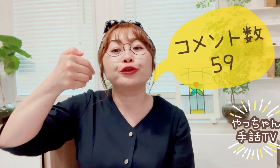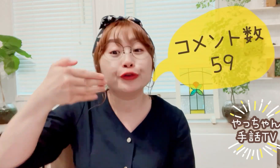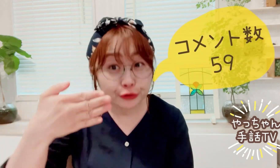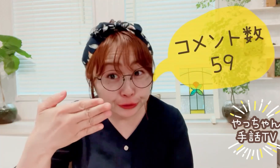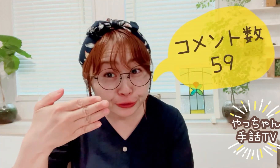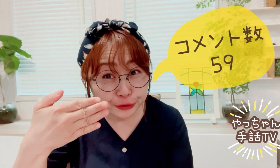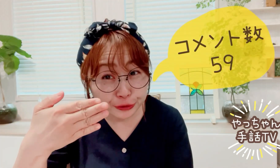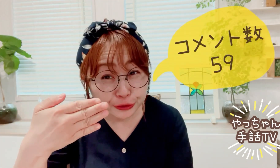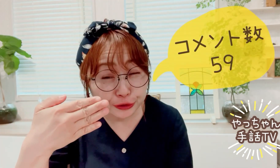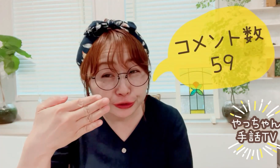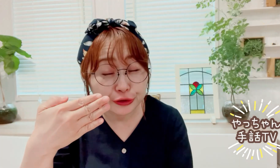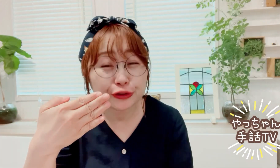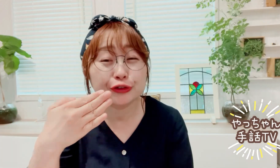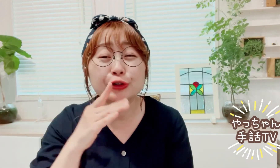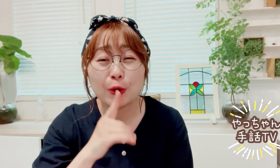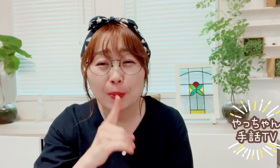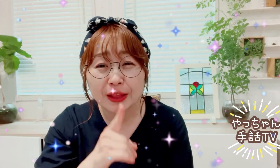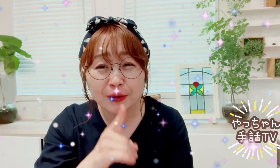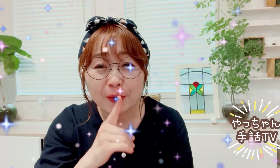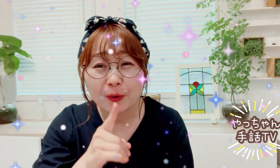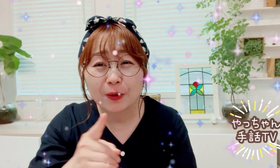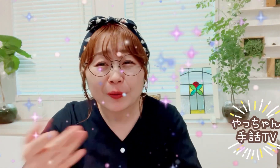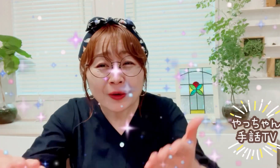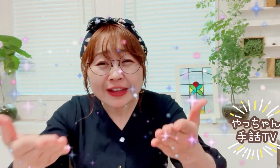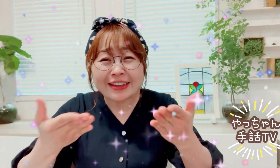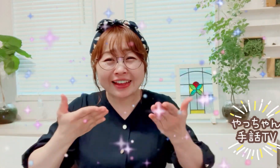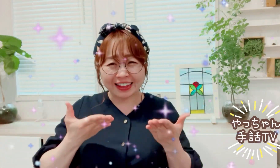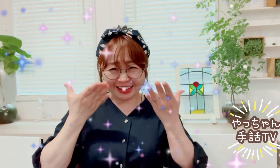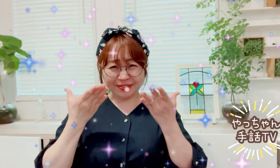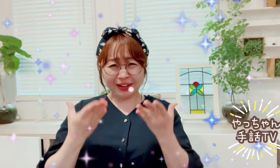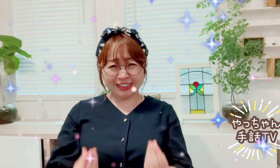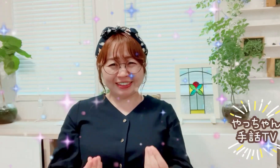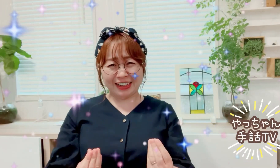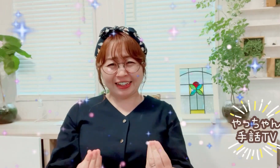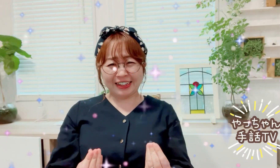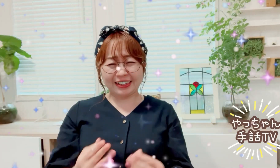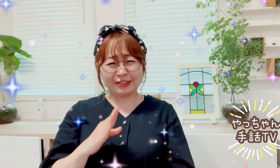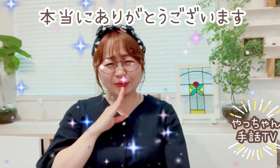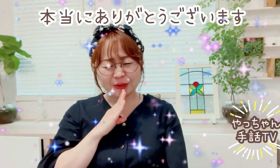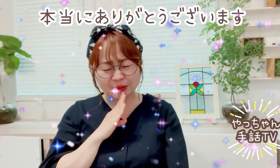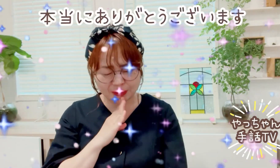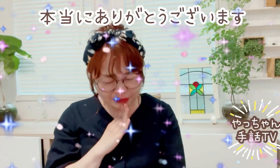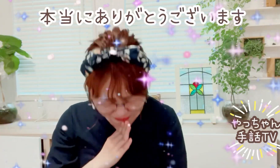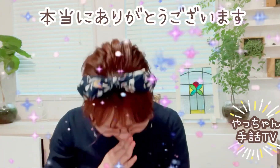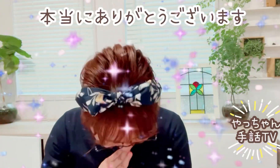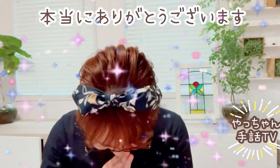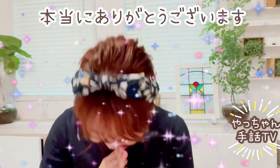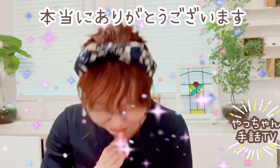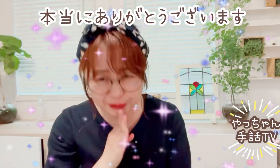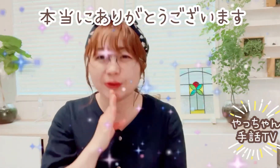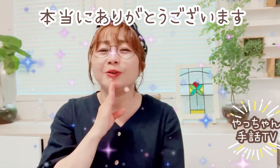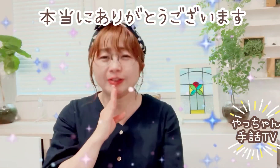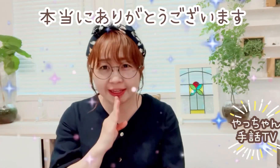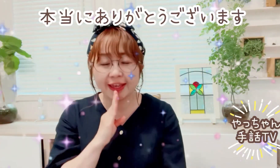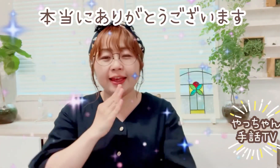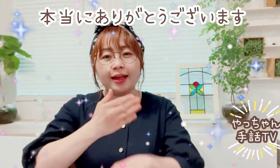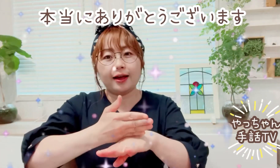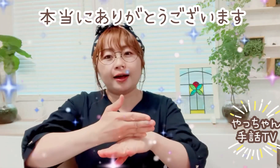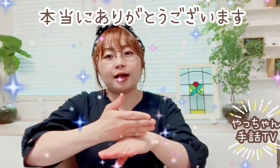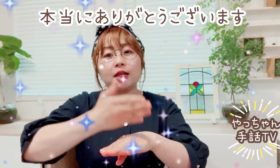59コメントをいただきました。本当にありが